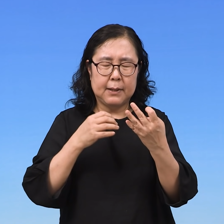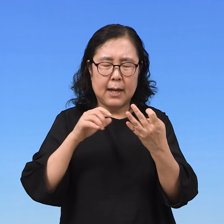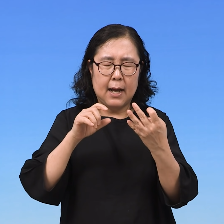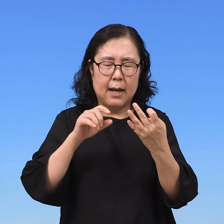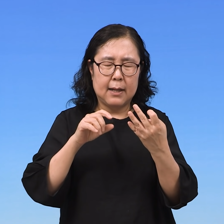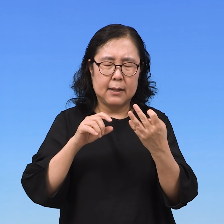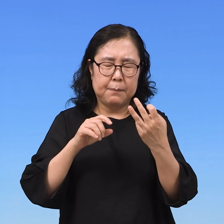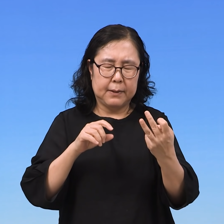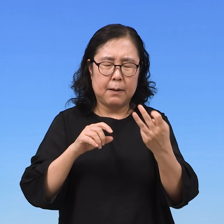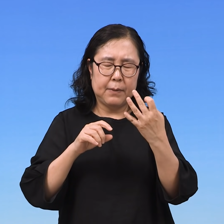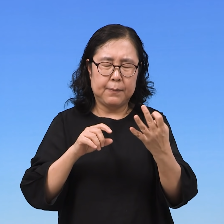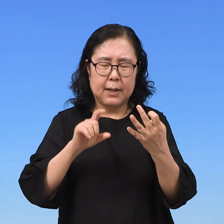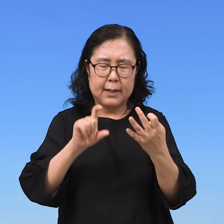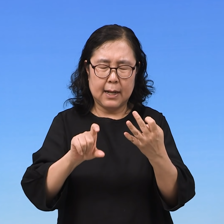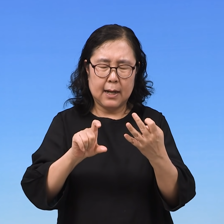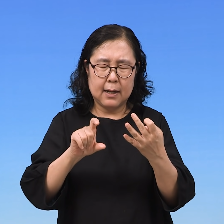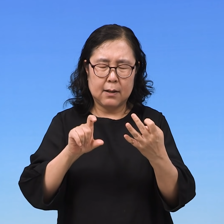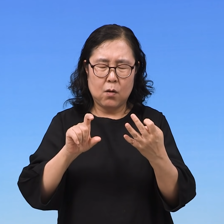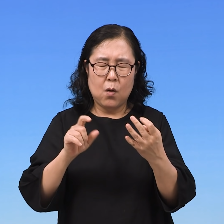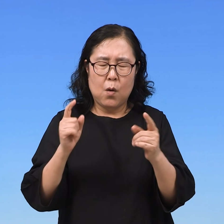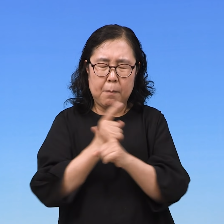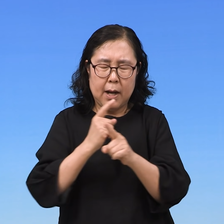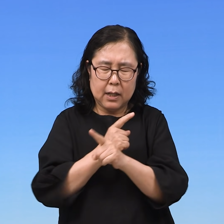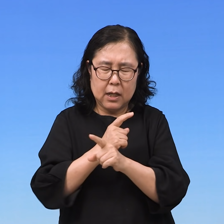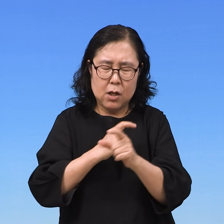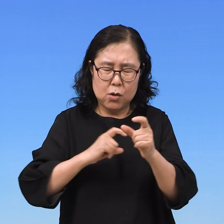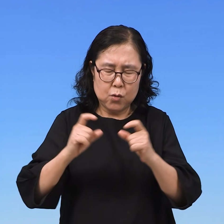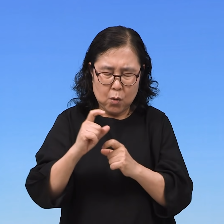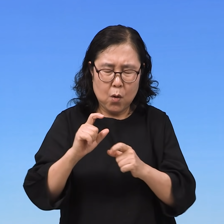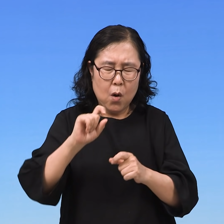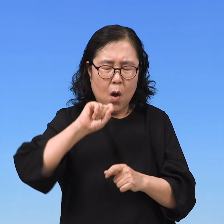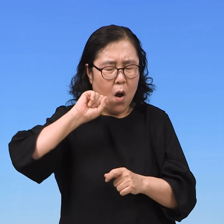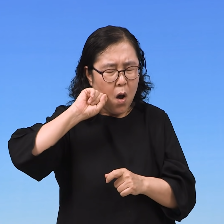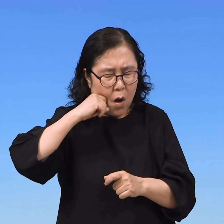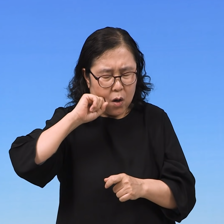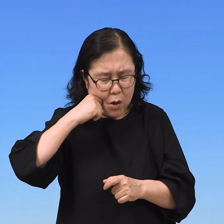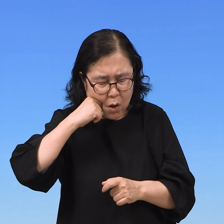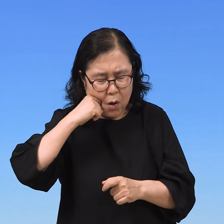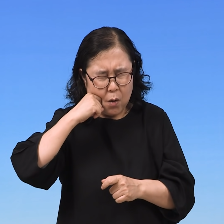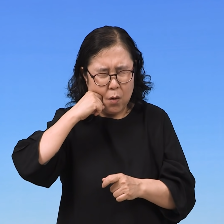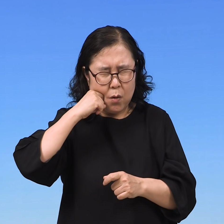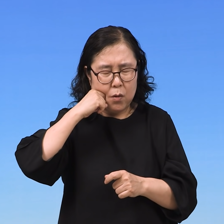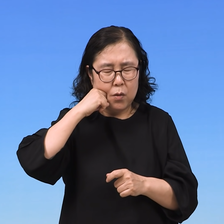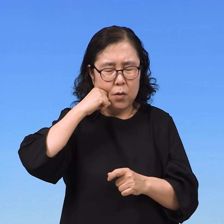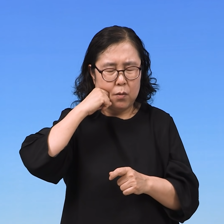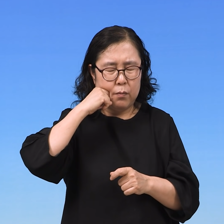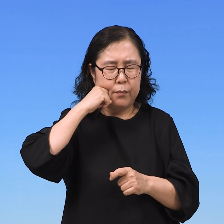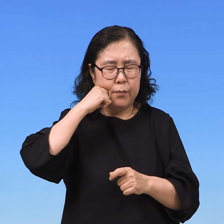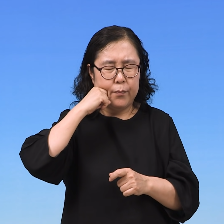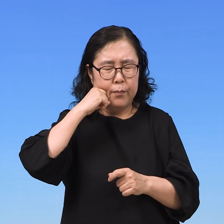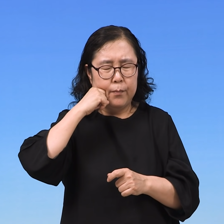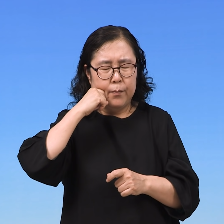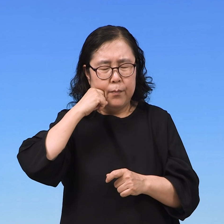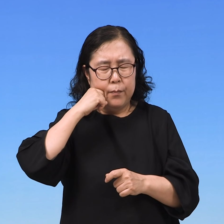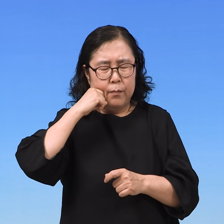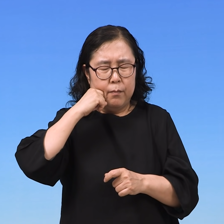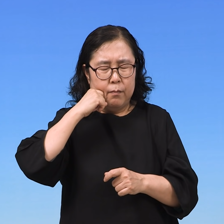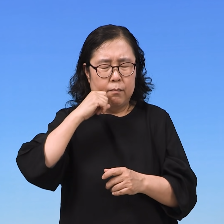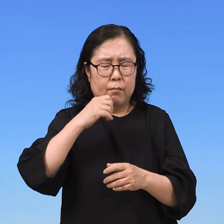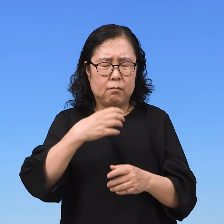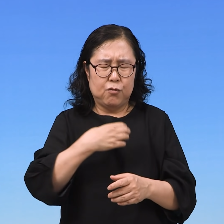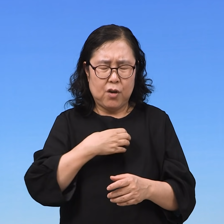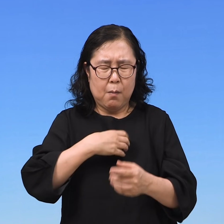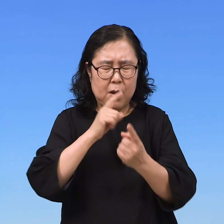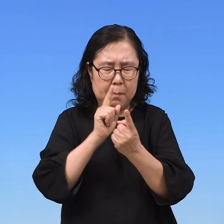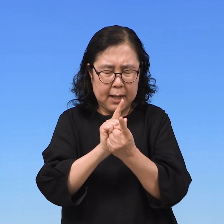14장으로 갈수록 하나님 도중에 또 어려운 자리에 빠지고 또 미숙한 모습을 보이긴 하지만, 하나님